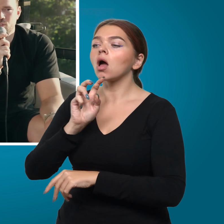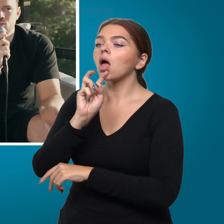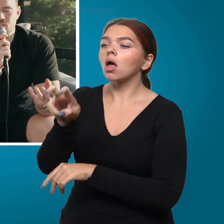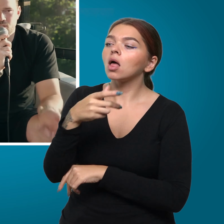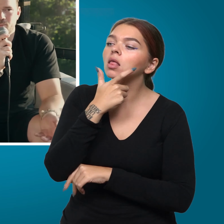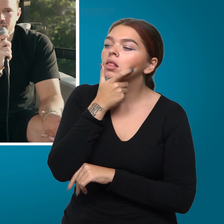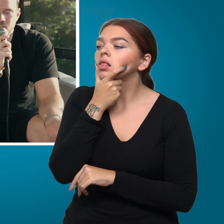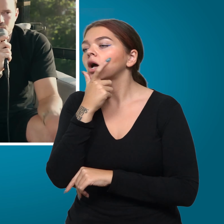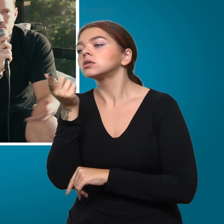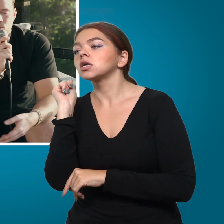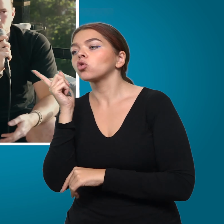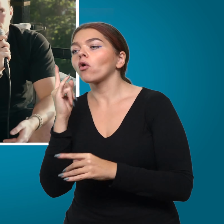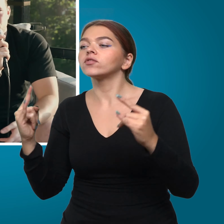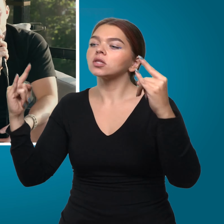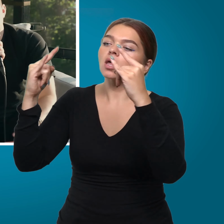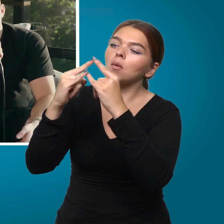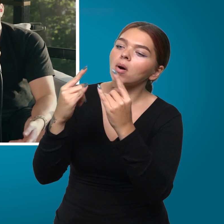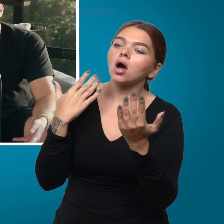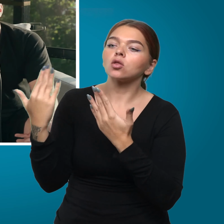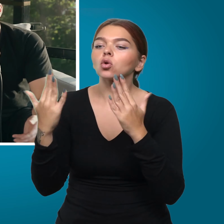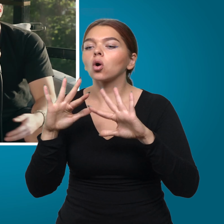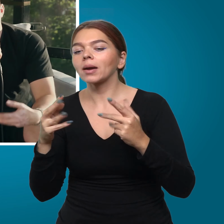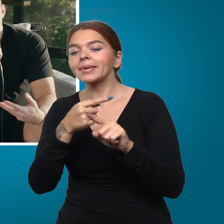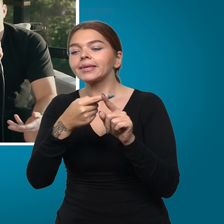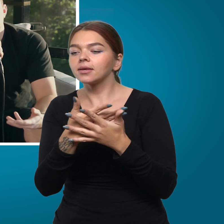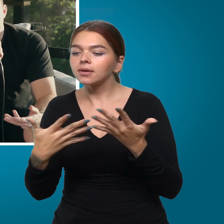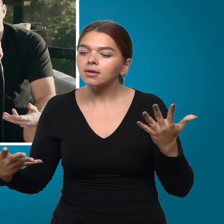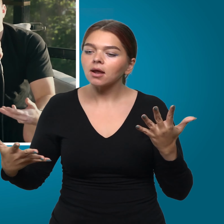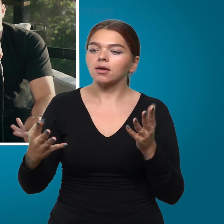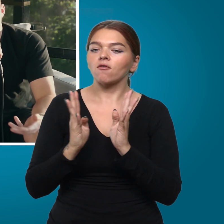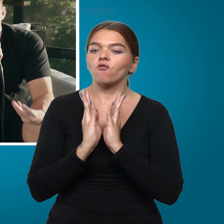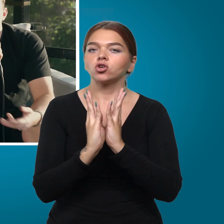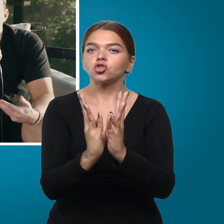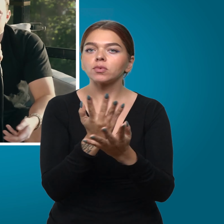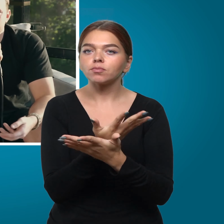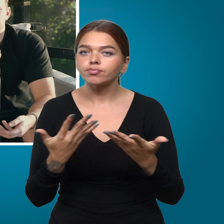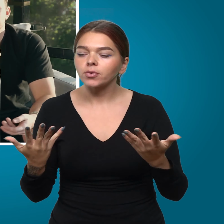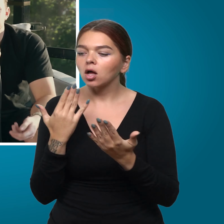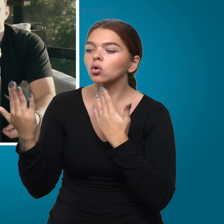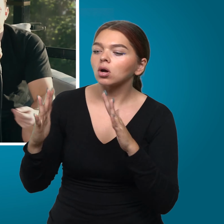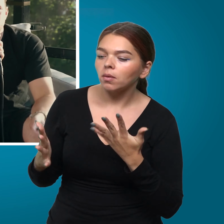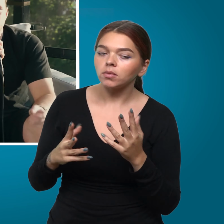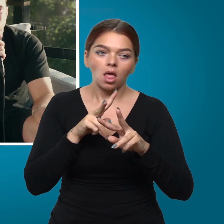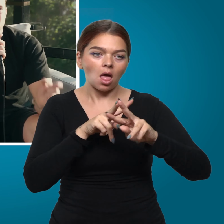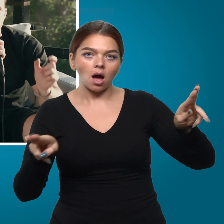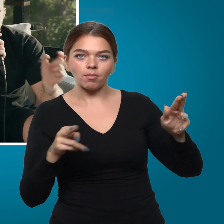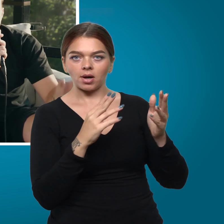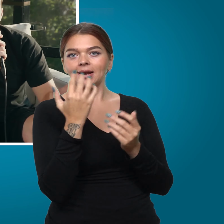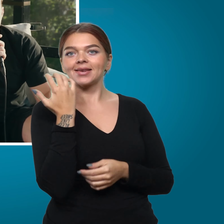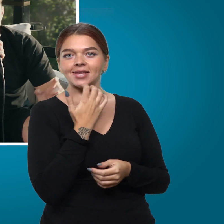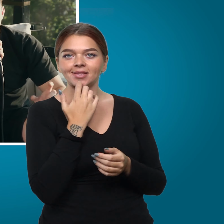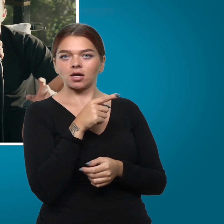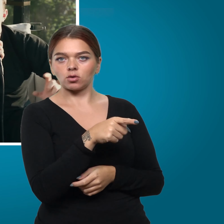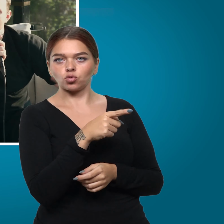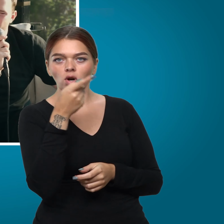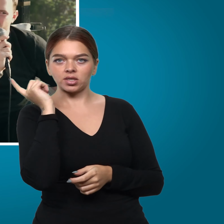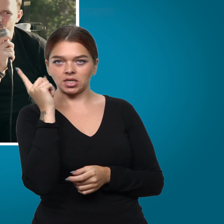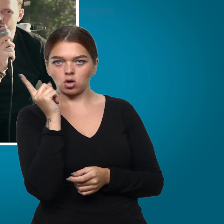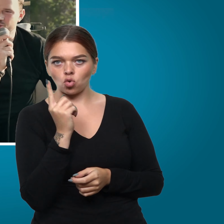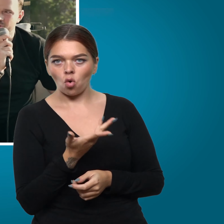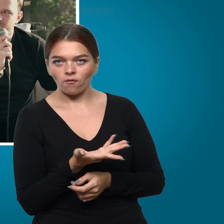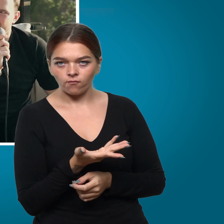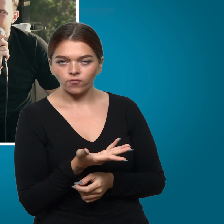literatūrą, nors tai yra pagrindas kaip ir tautos, bet mes į tai reikėtų, kad ir mokytojai biškai pristatytų, kad žiūrėkite, skaitykite šitą knygą iš